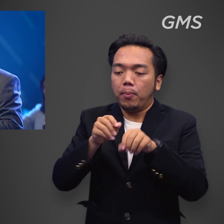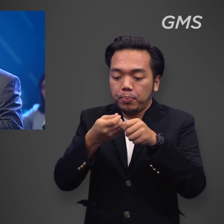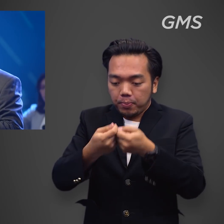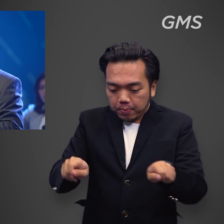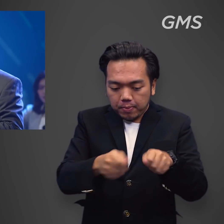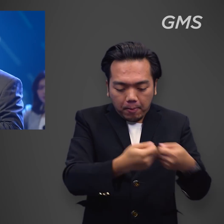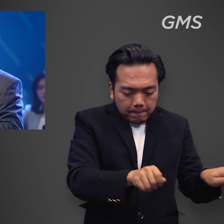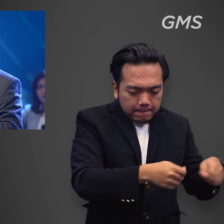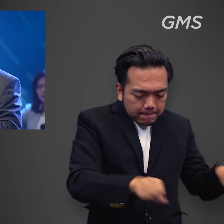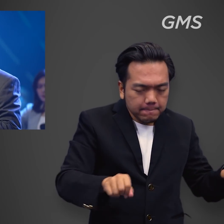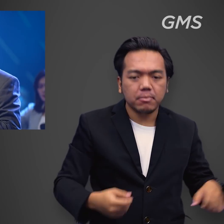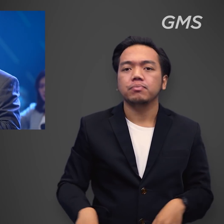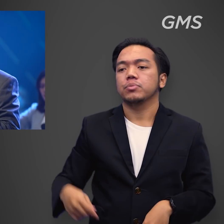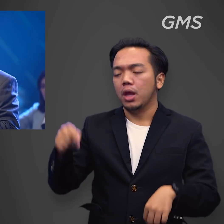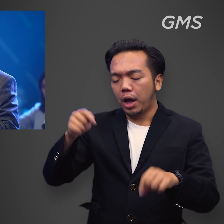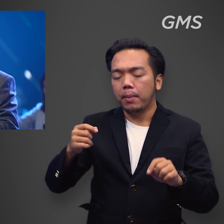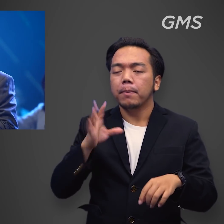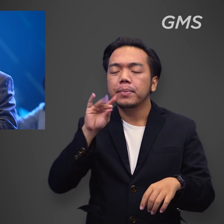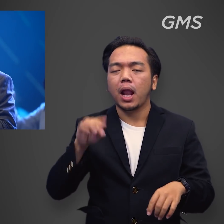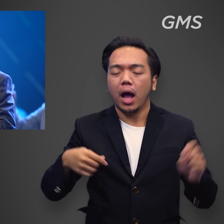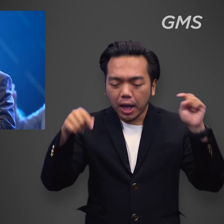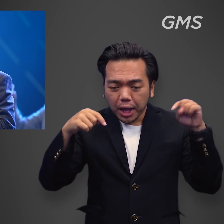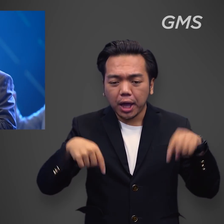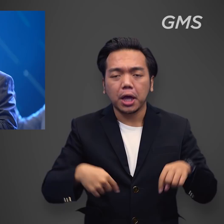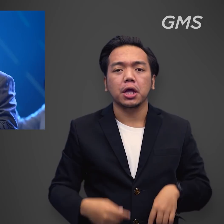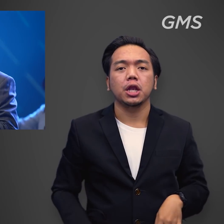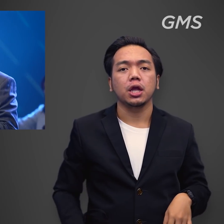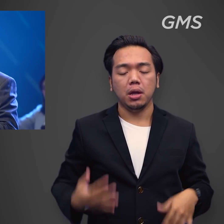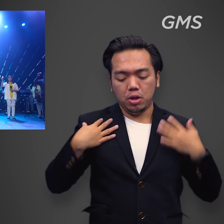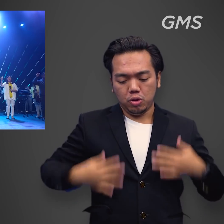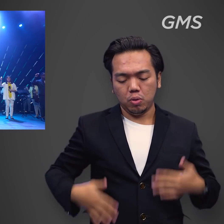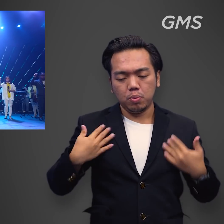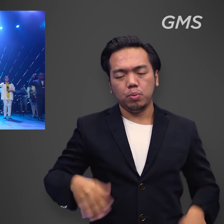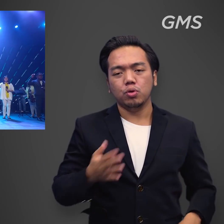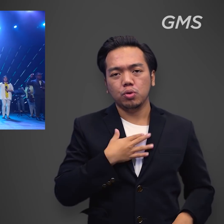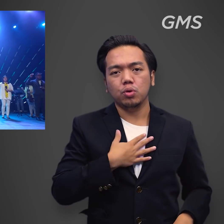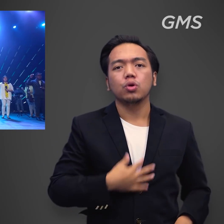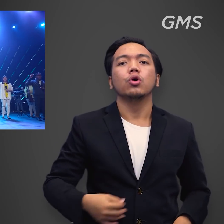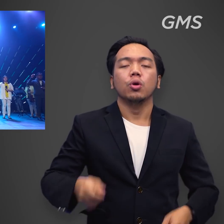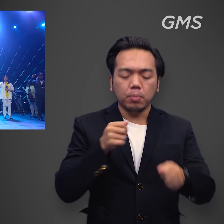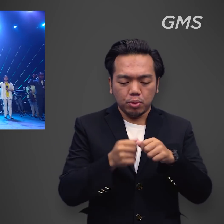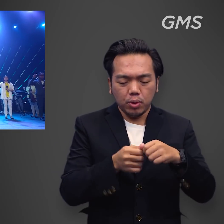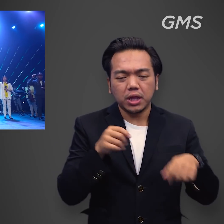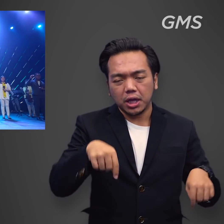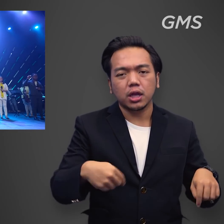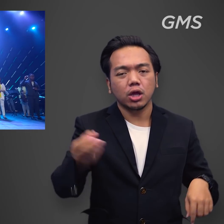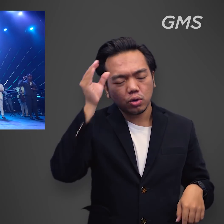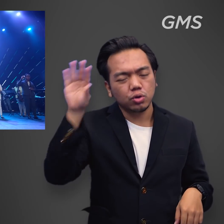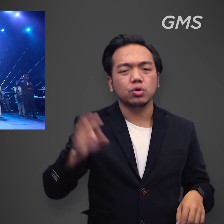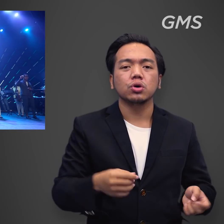berkata, inilah tubuhku yang diserahkan bagi kamu, perbuatlah ini menjadi peringatan akan